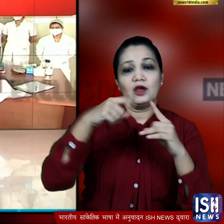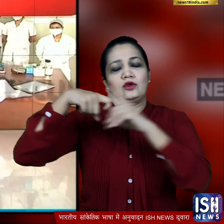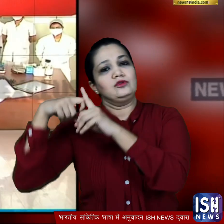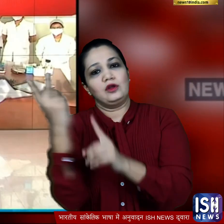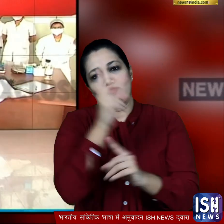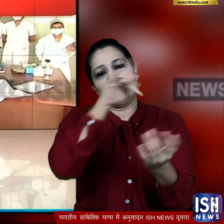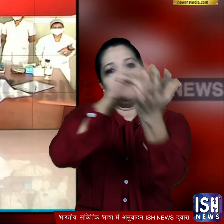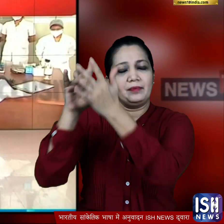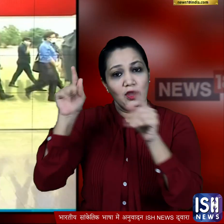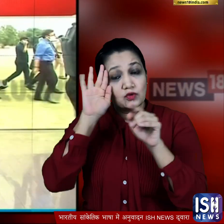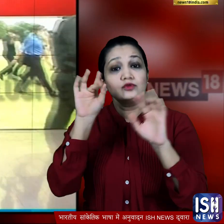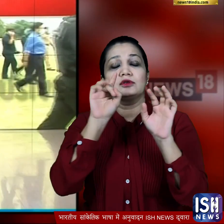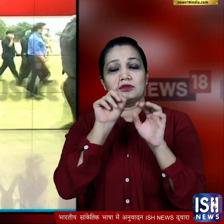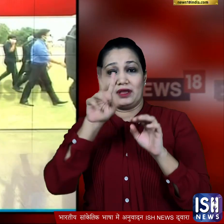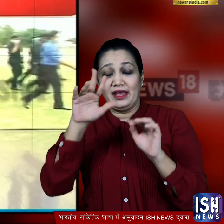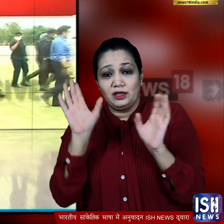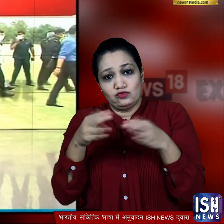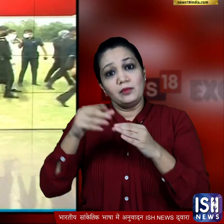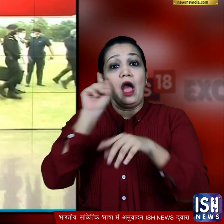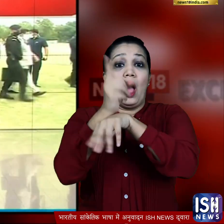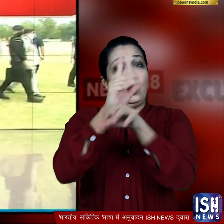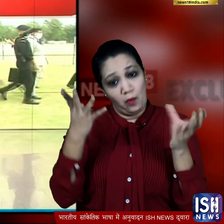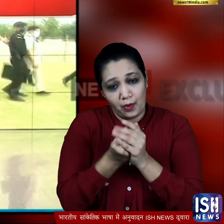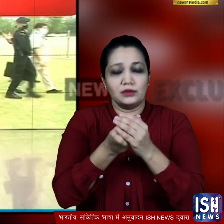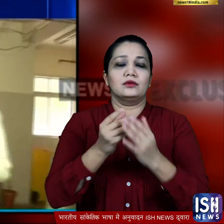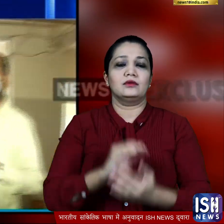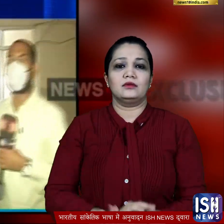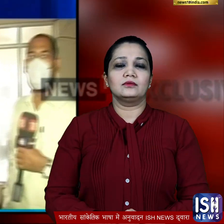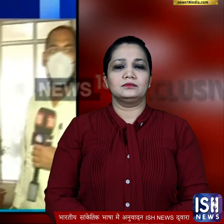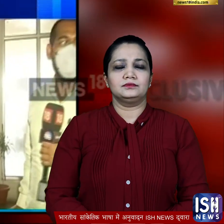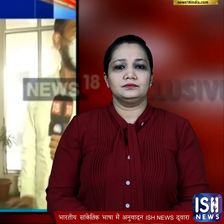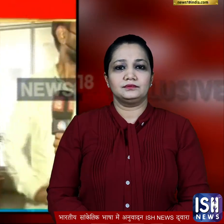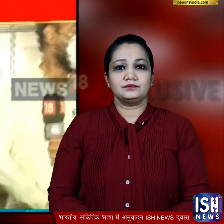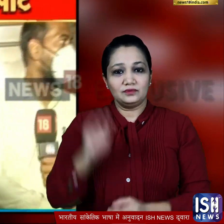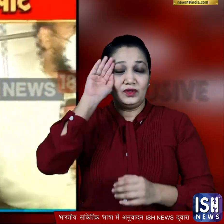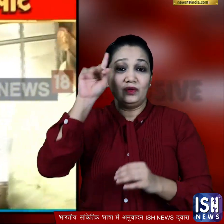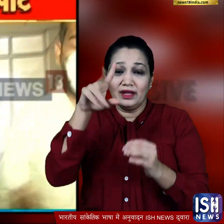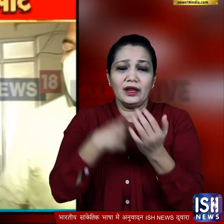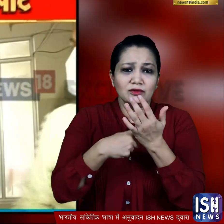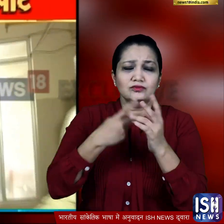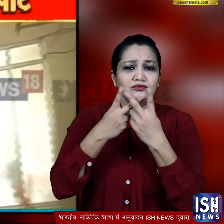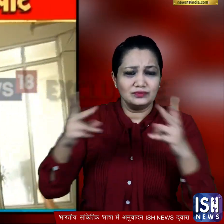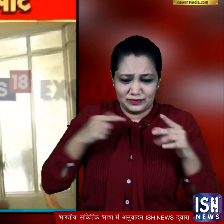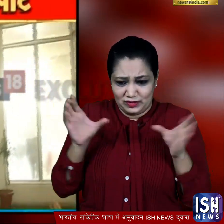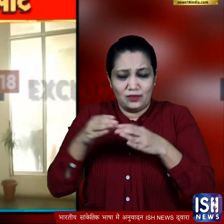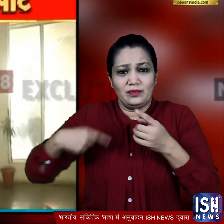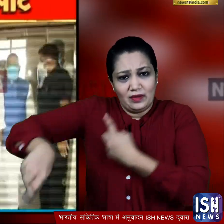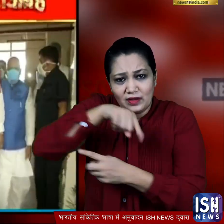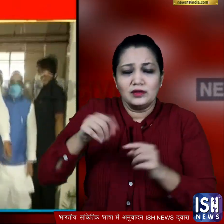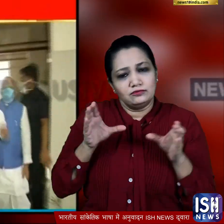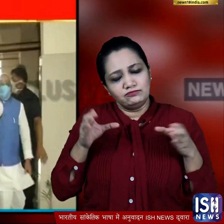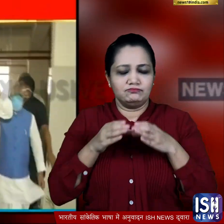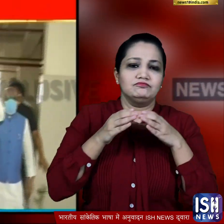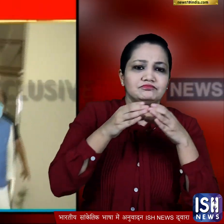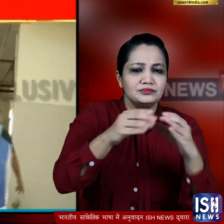जिले के दौरे के लिए न्यूज 18 की टीम भी मुख्यमंत्री के हेलीकॉप्टर में सवार हुई। और न्यूज 18 की टीम ने कोरोना के खिलाफ चल रही